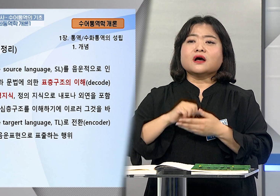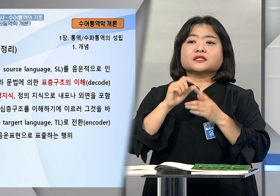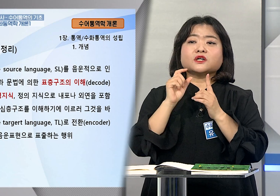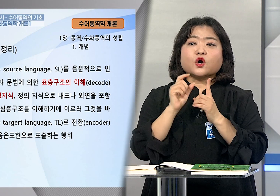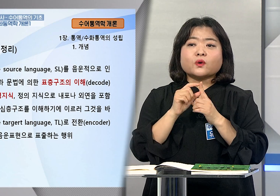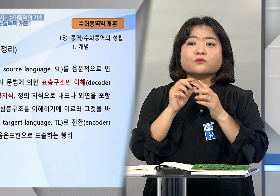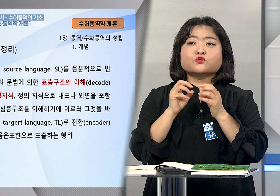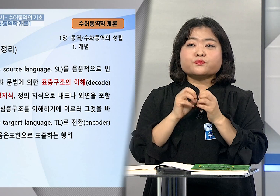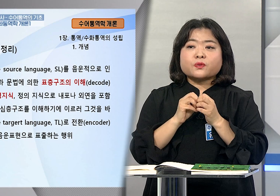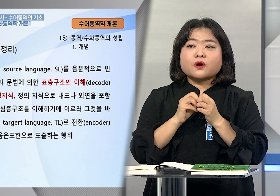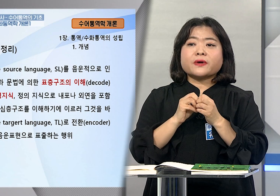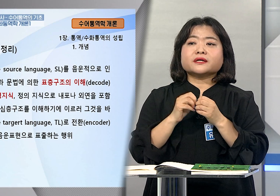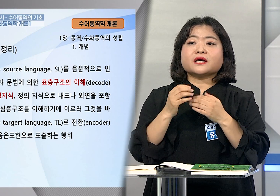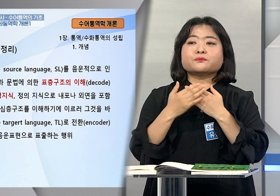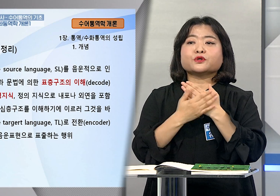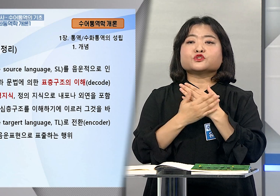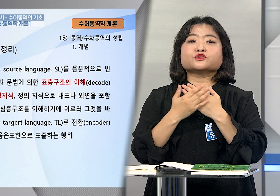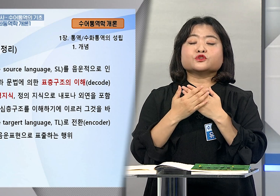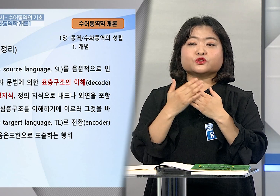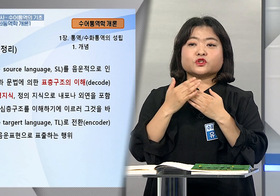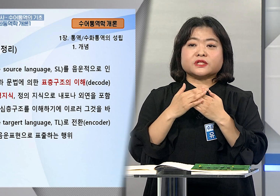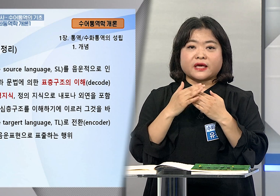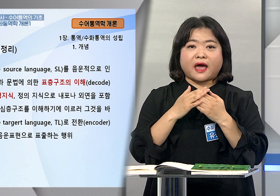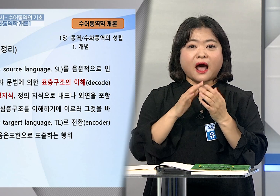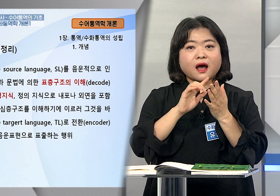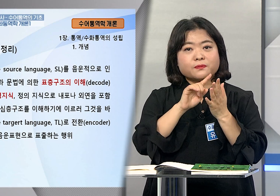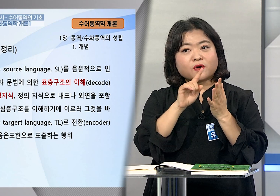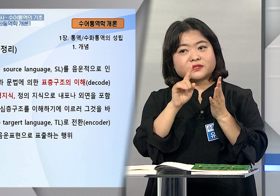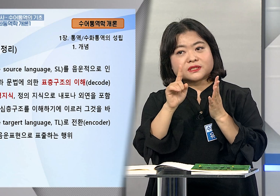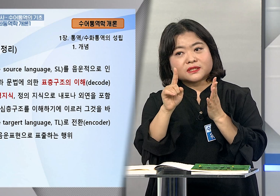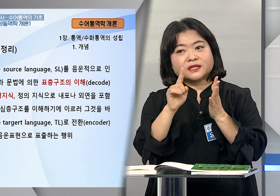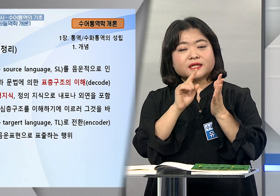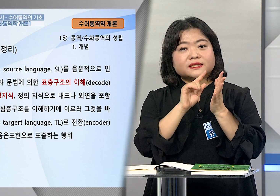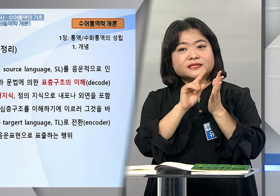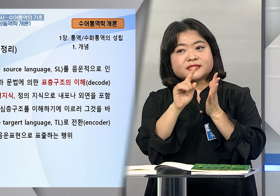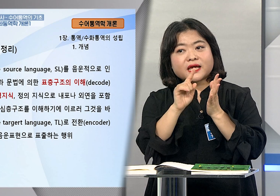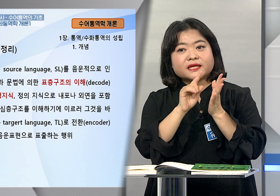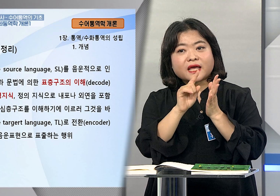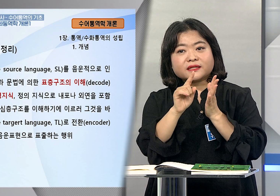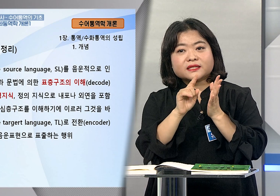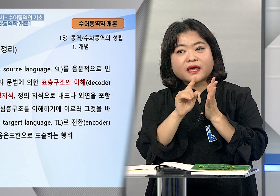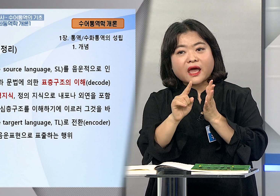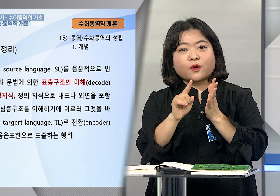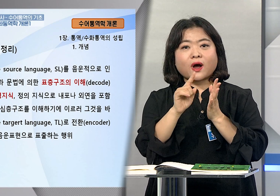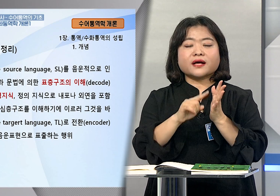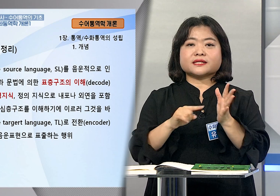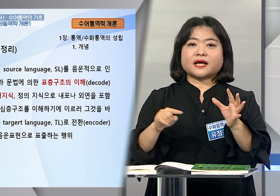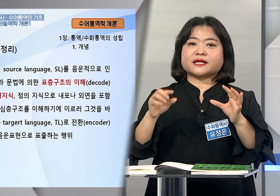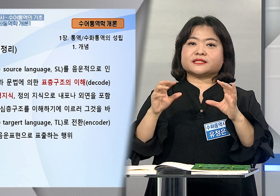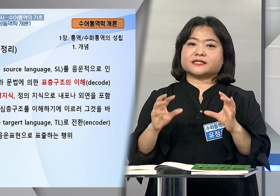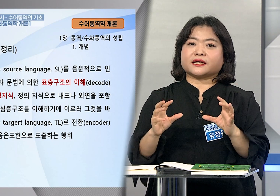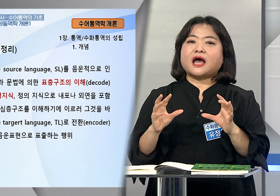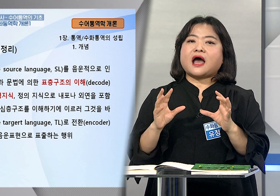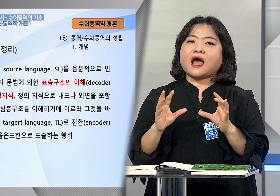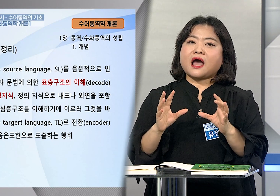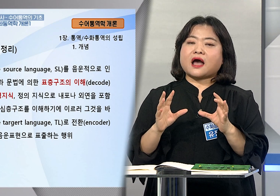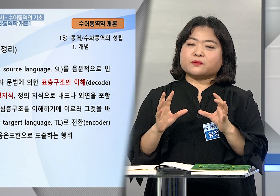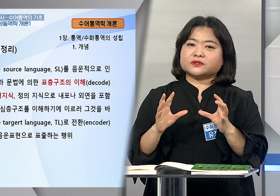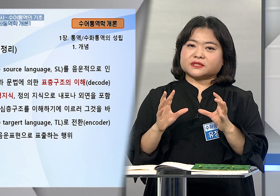수용되어서 그 어휘와 문법에 의한 표준 구조의 이해, 아버지 글자에 대한 이해와 세상의